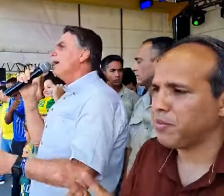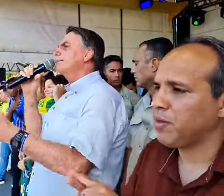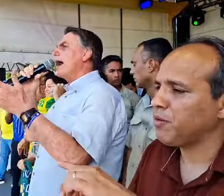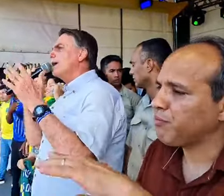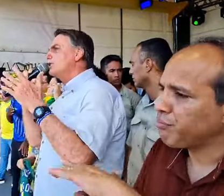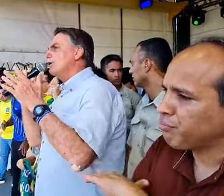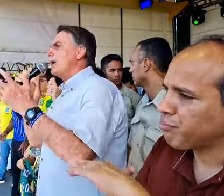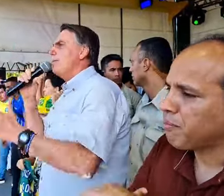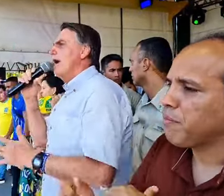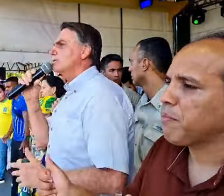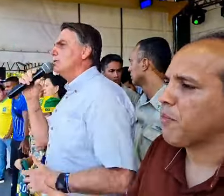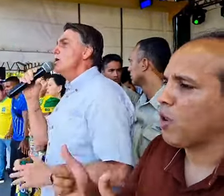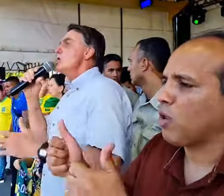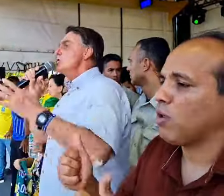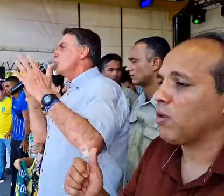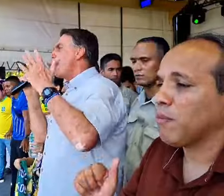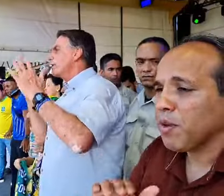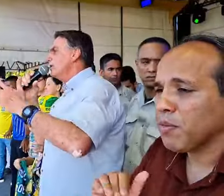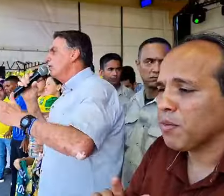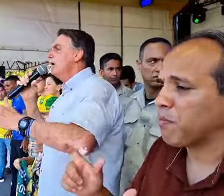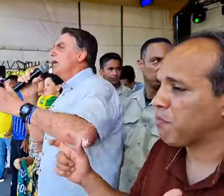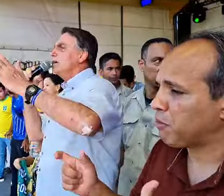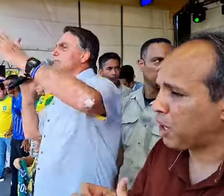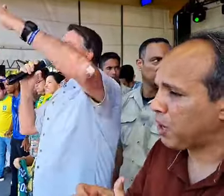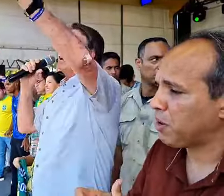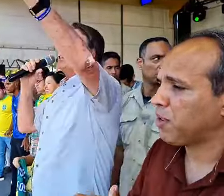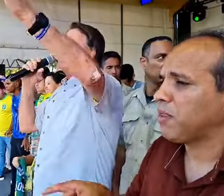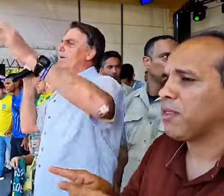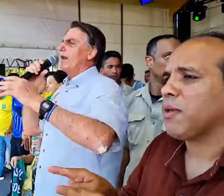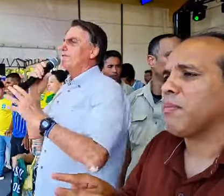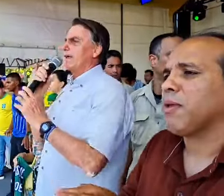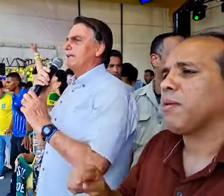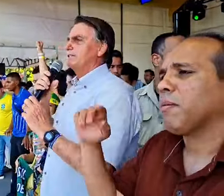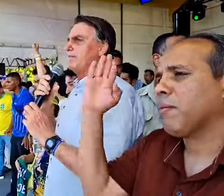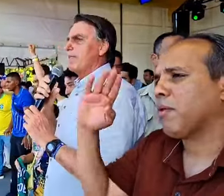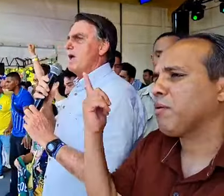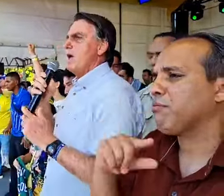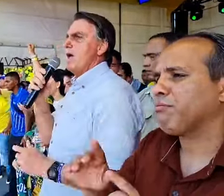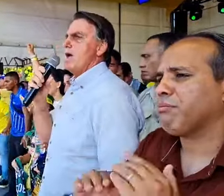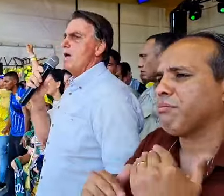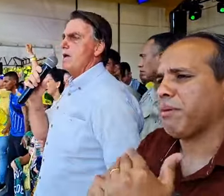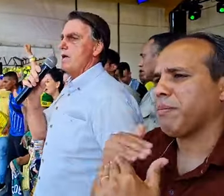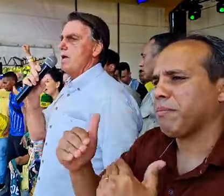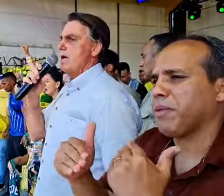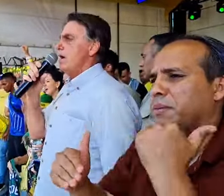desemprego também está indo para baixo. E o Brasil está indo para frente.